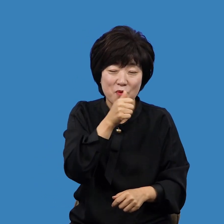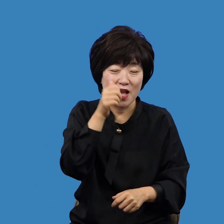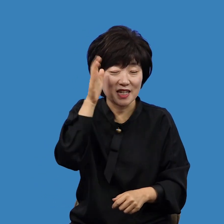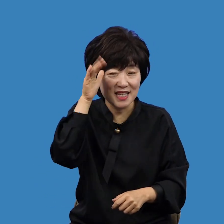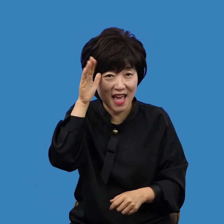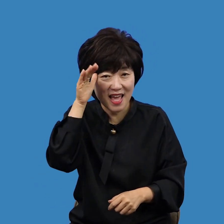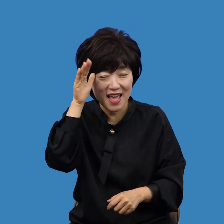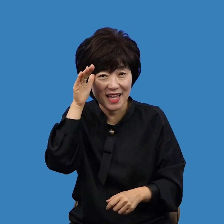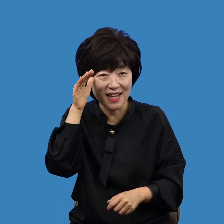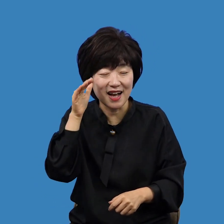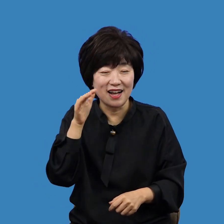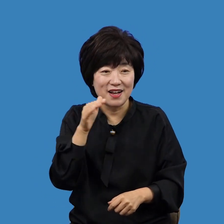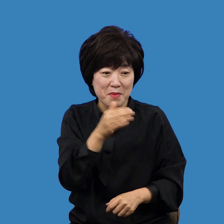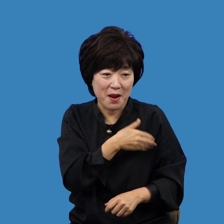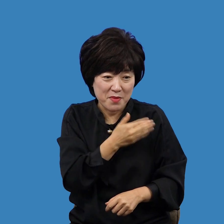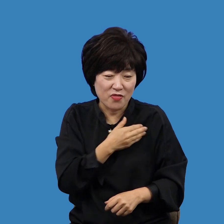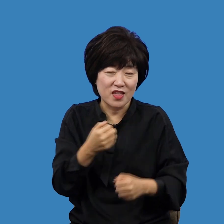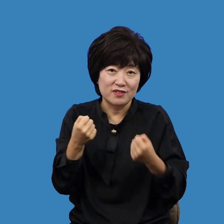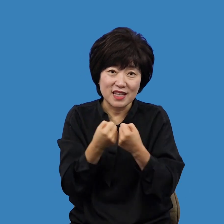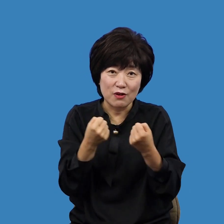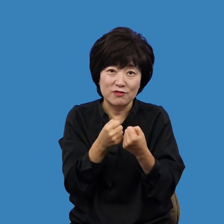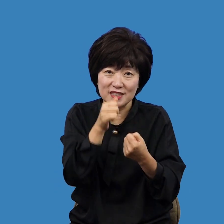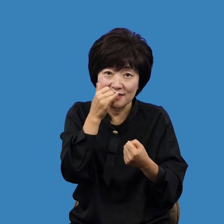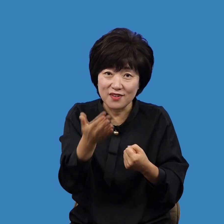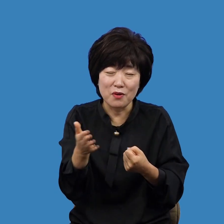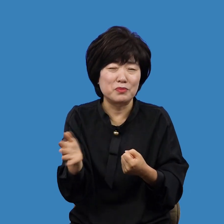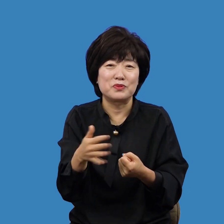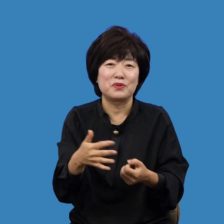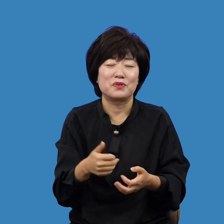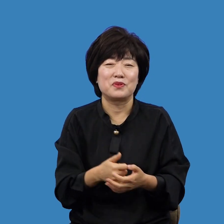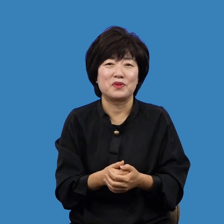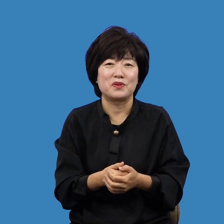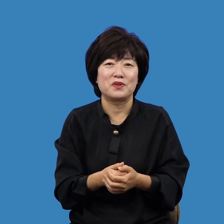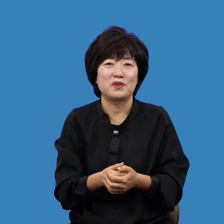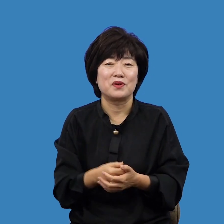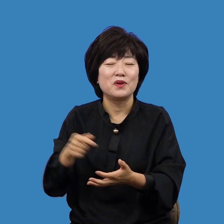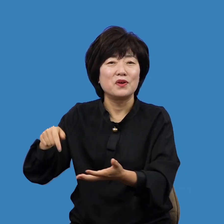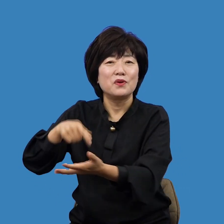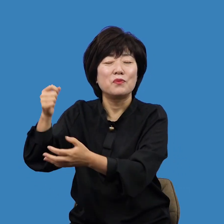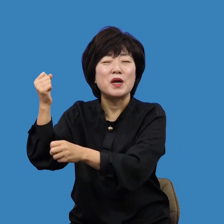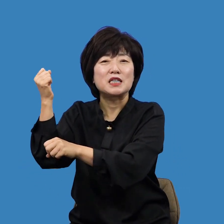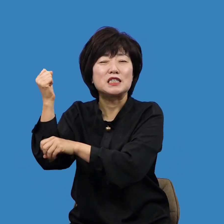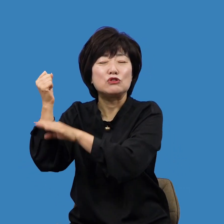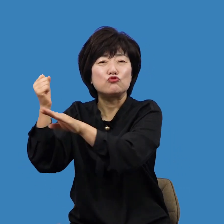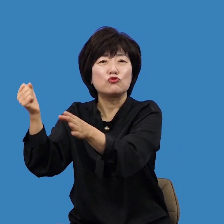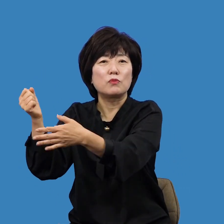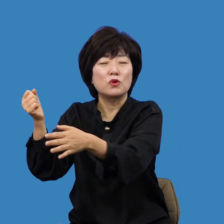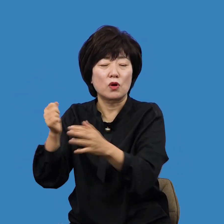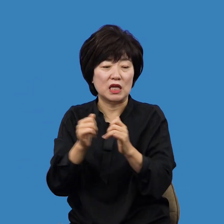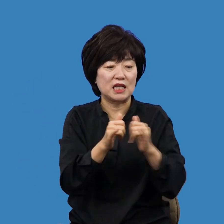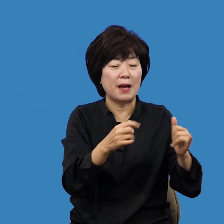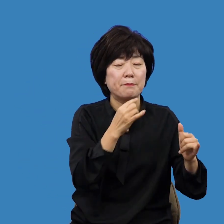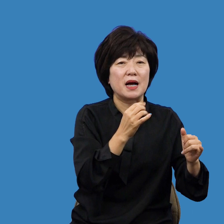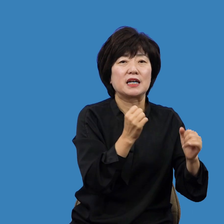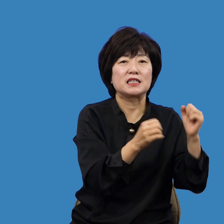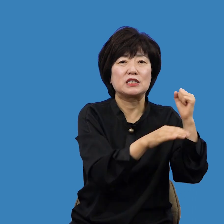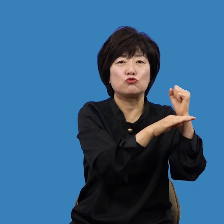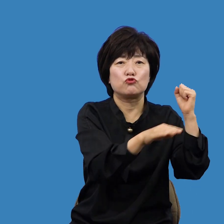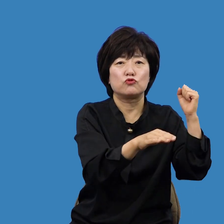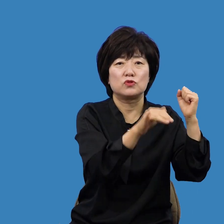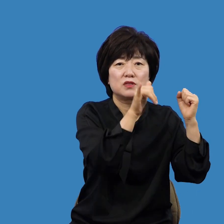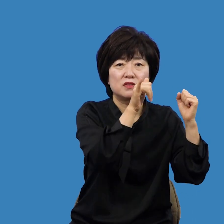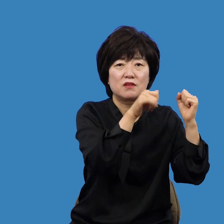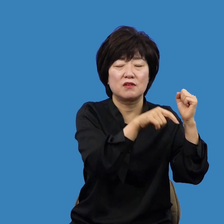불륜이라고 그러고 개나 고양이가 싸우는 거 보셨어요? 없잖아. 그러면 거기는 그런 기준이 왜 하나도 없는데 인간에게만 이런 기준이 있냐고.